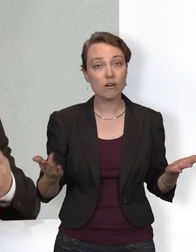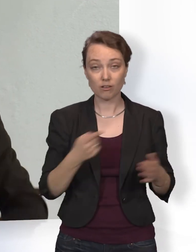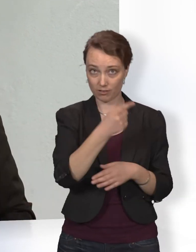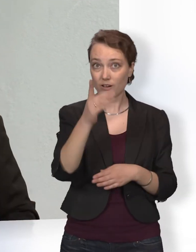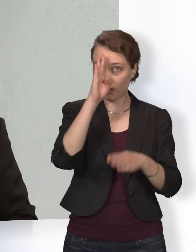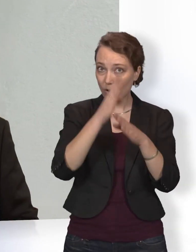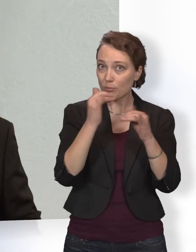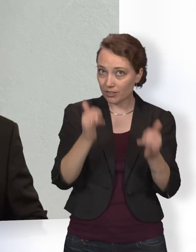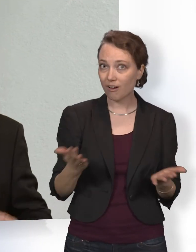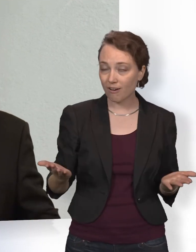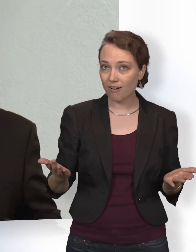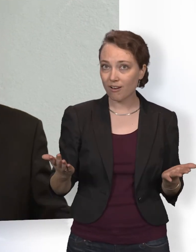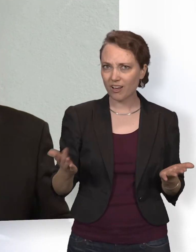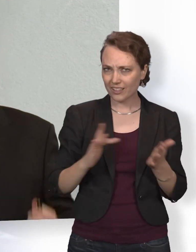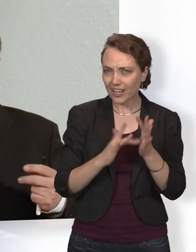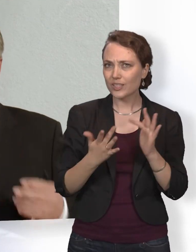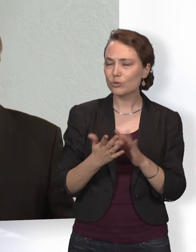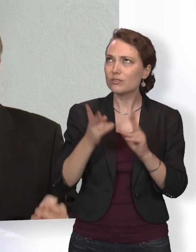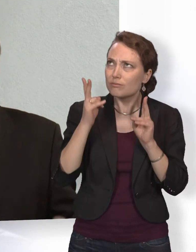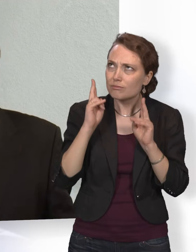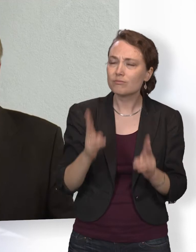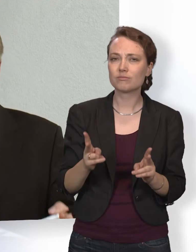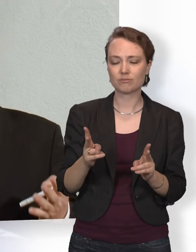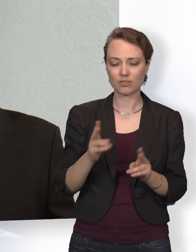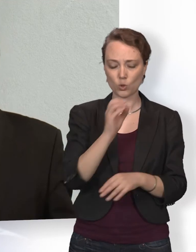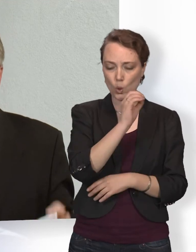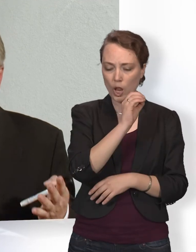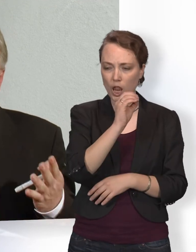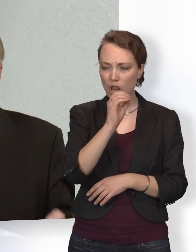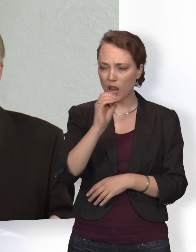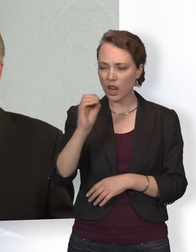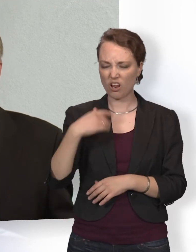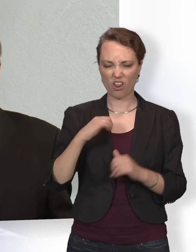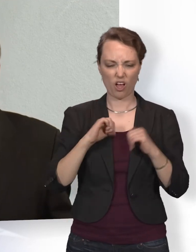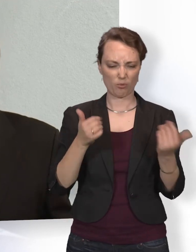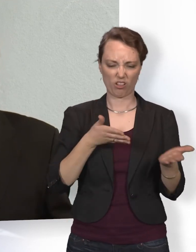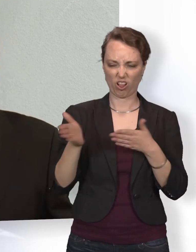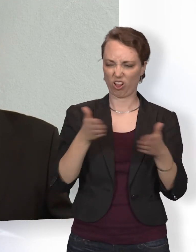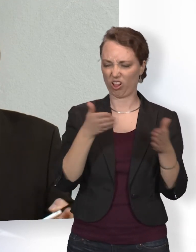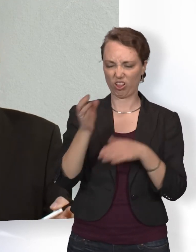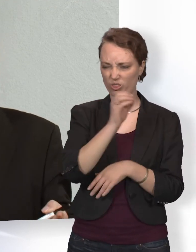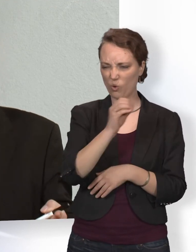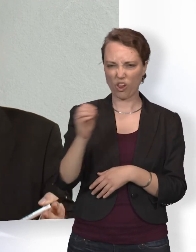Glauben Sie das persönlich, dass Jesus Christus aus den vielen Nullen und Nullnummern Ihres Lebens